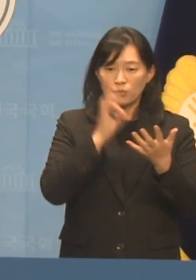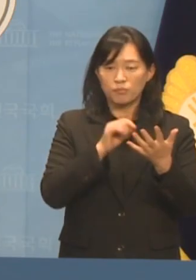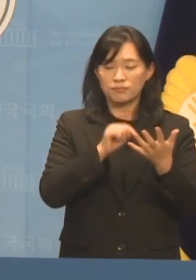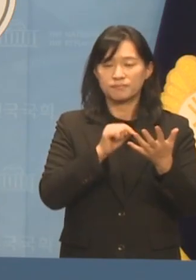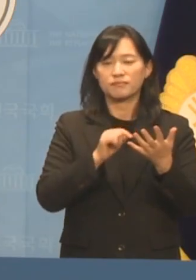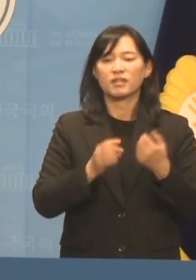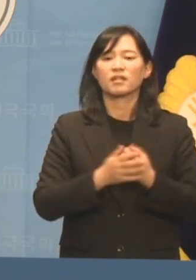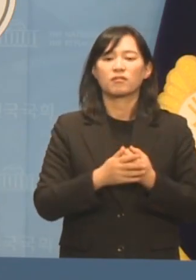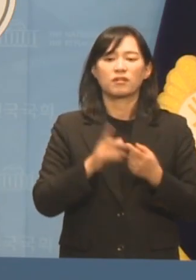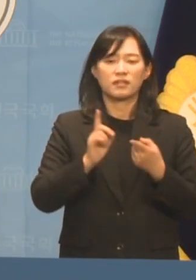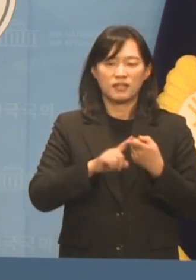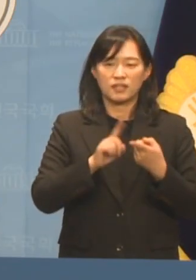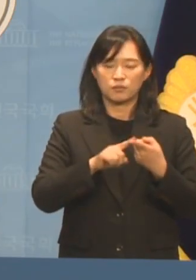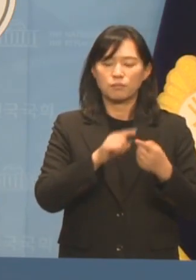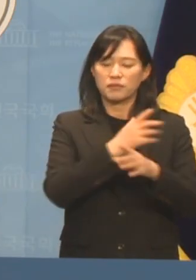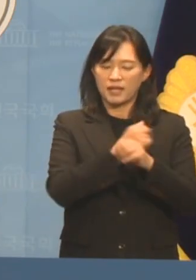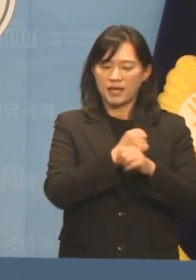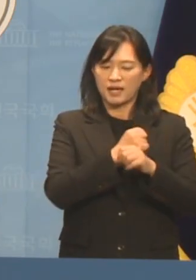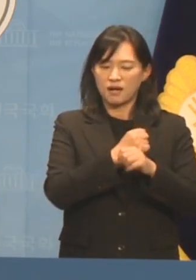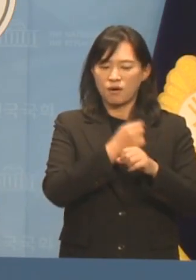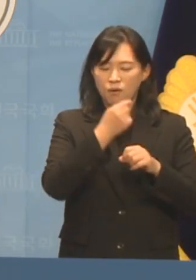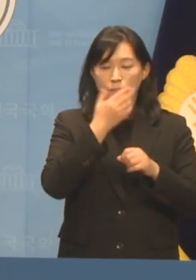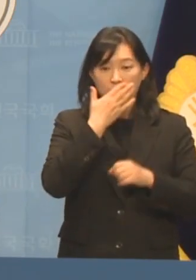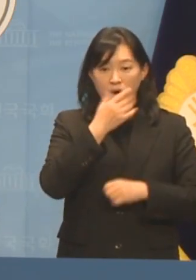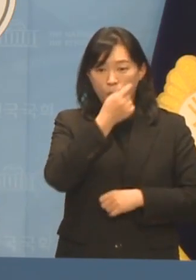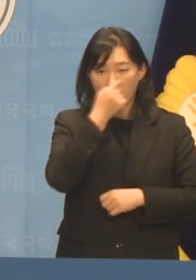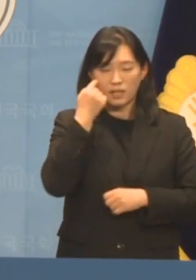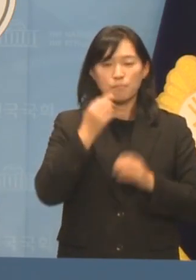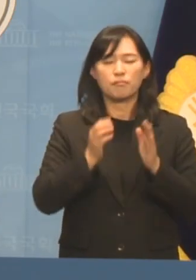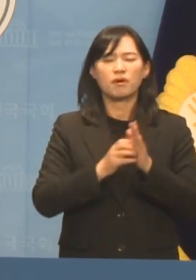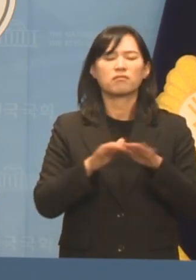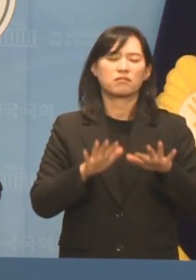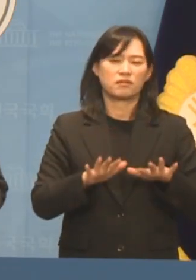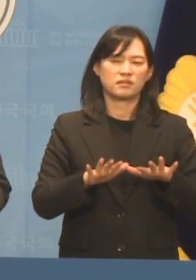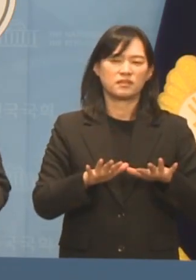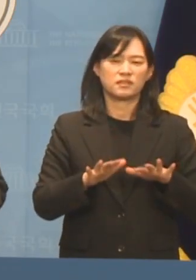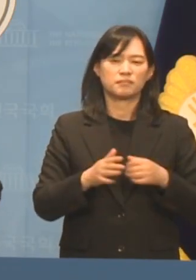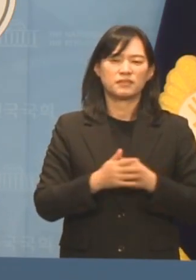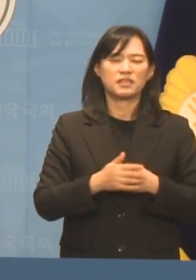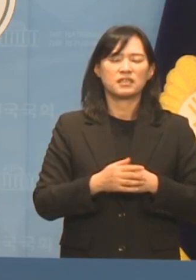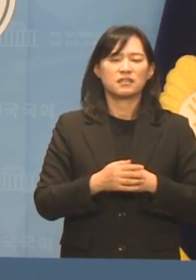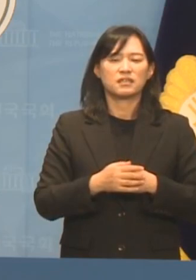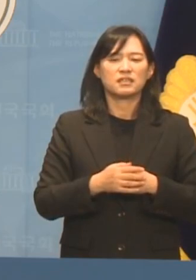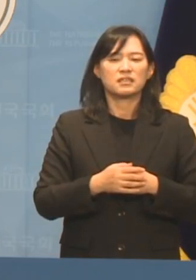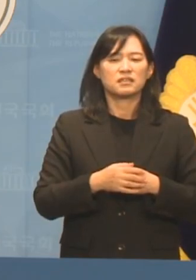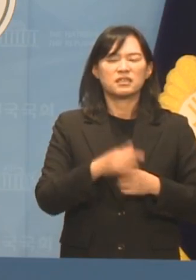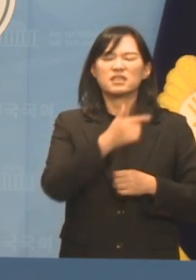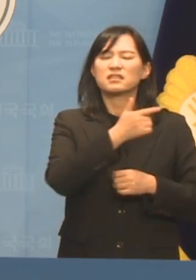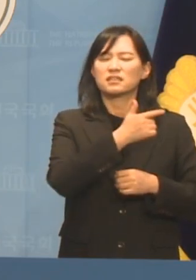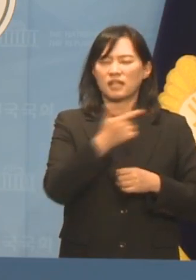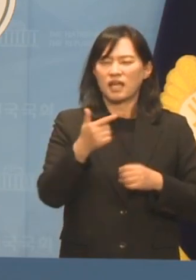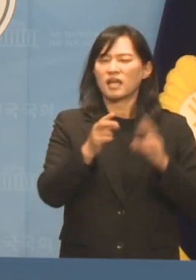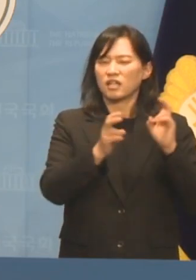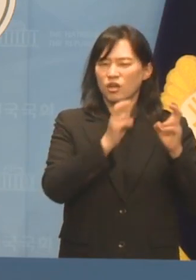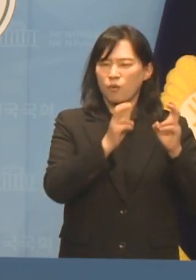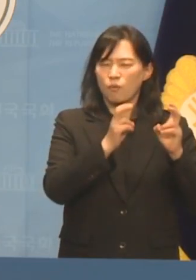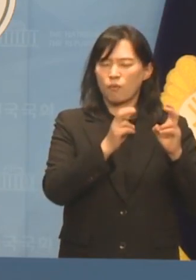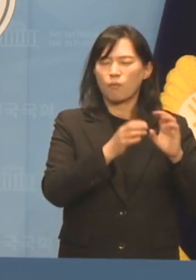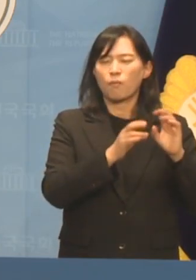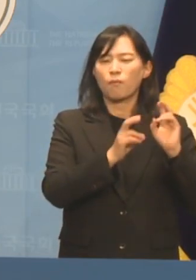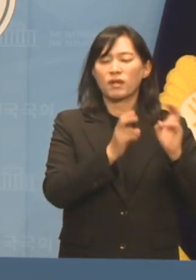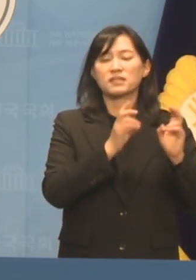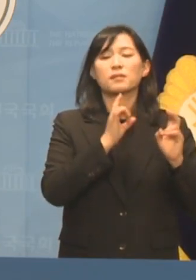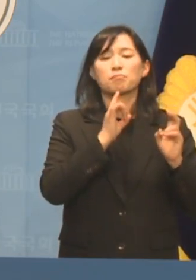방식의 계약이 가능한 것을 확인을 했습니다. 하지만 현재는 일부 특정 대기업 계열 프랜차이즈만